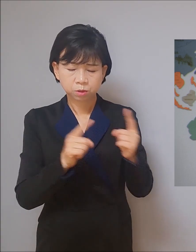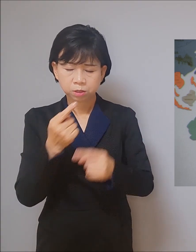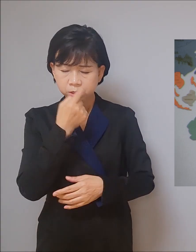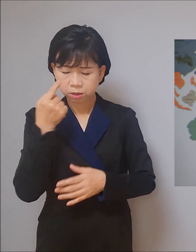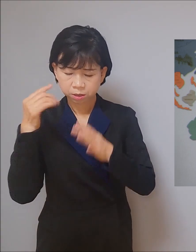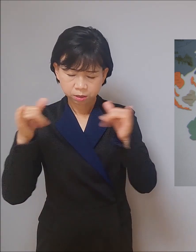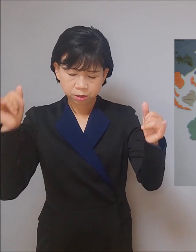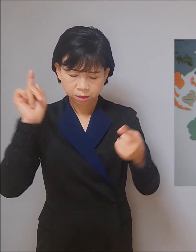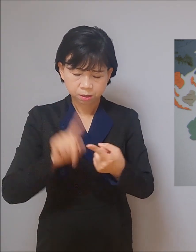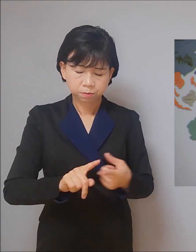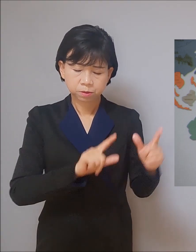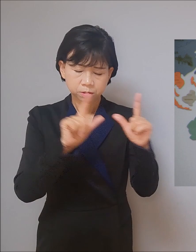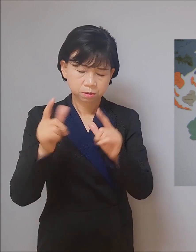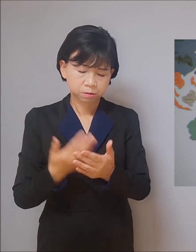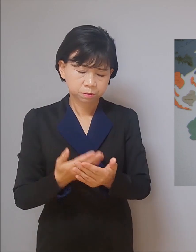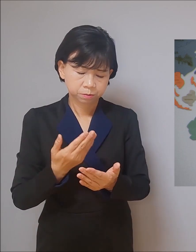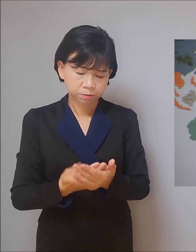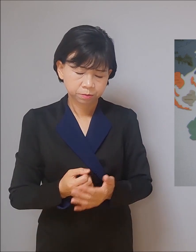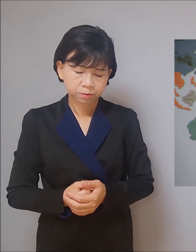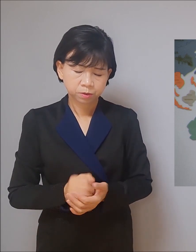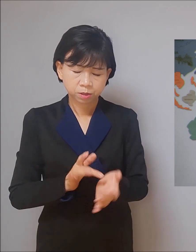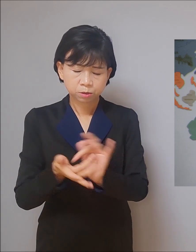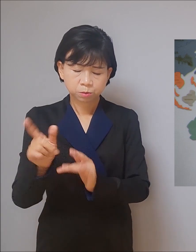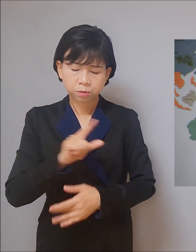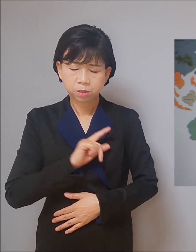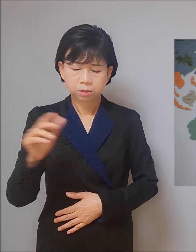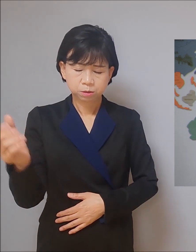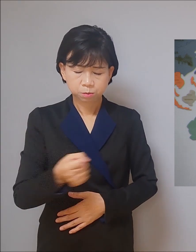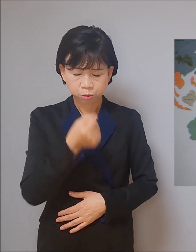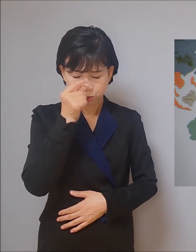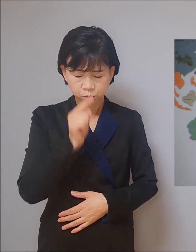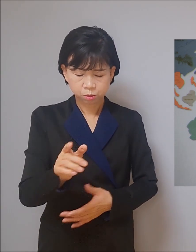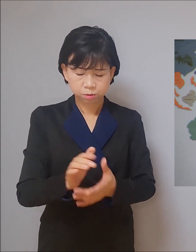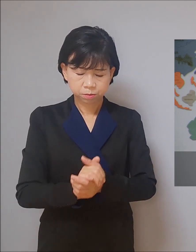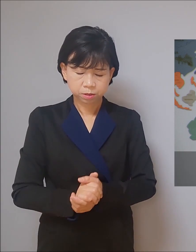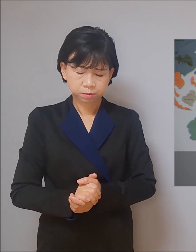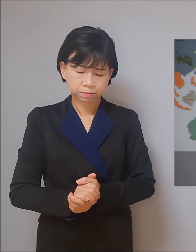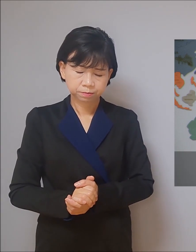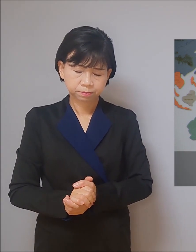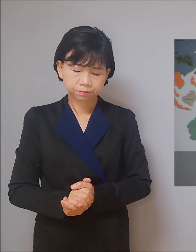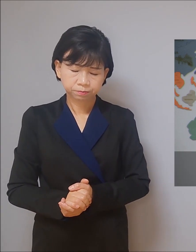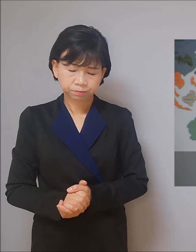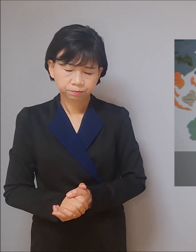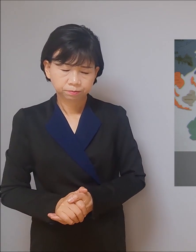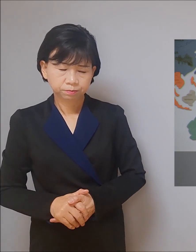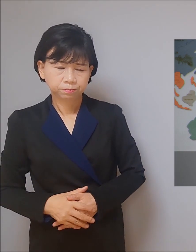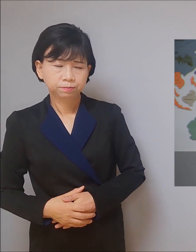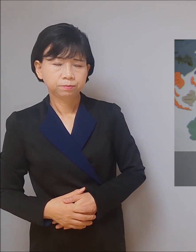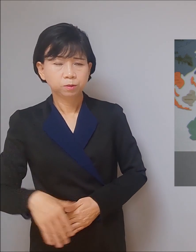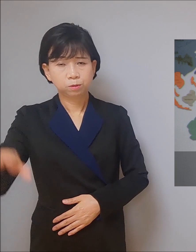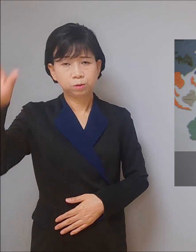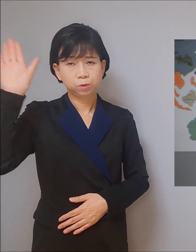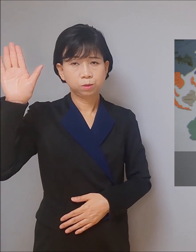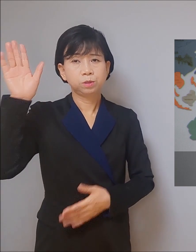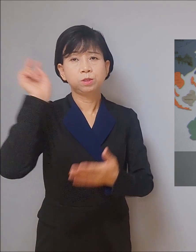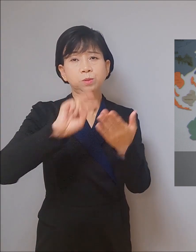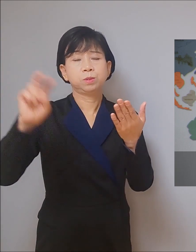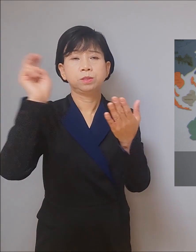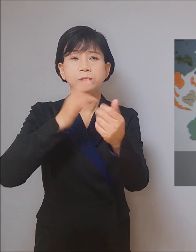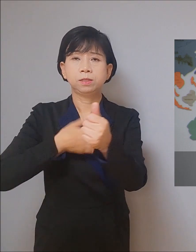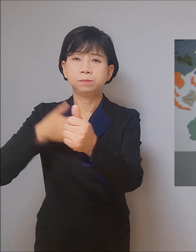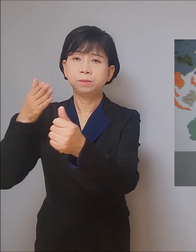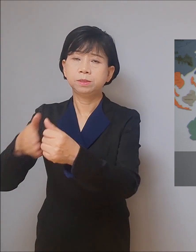증인으로 살아가게 하여 주시옵소서. 예수님의 이름으로 기도드립니다. 아멘. 우리 오른손을